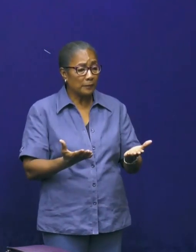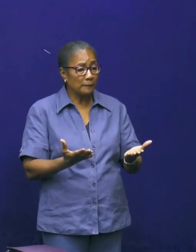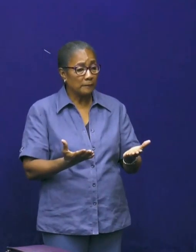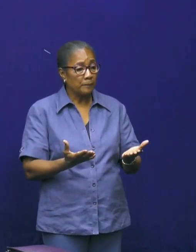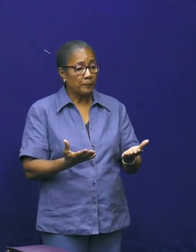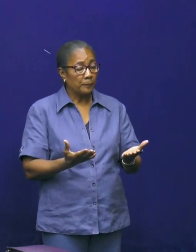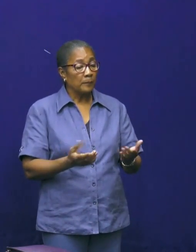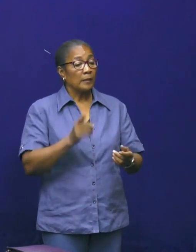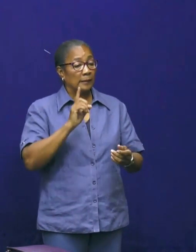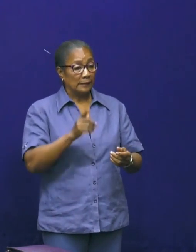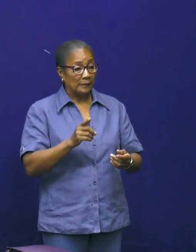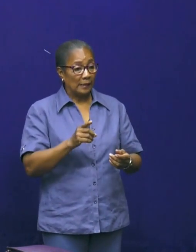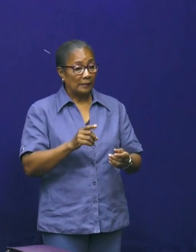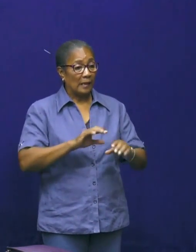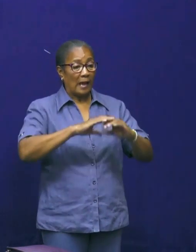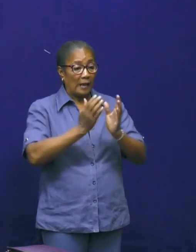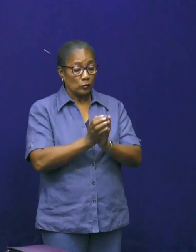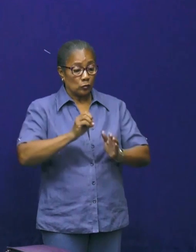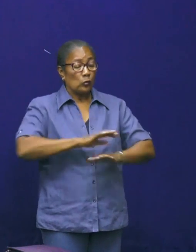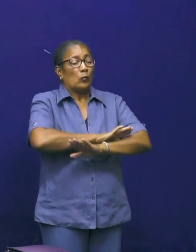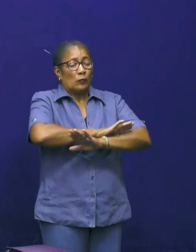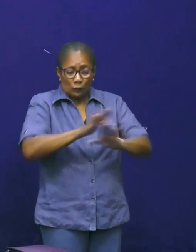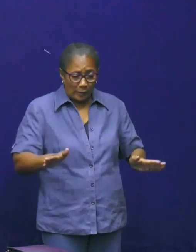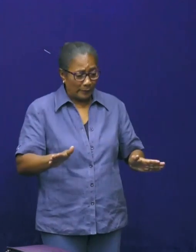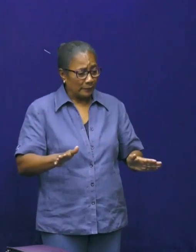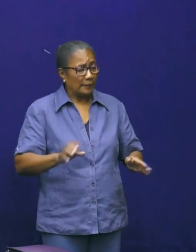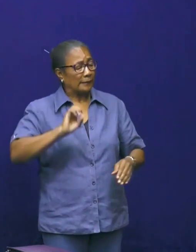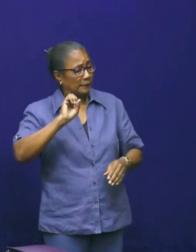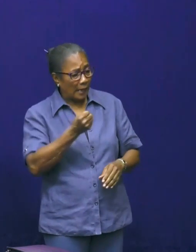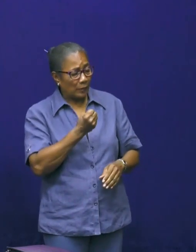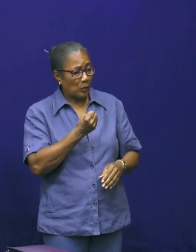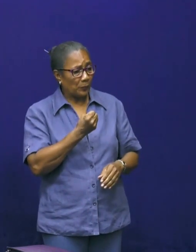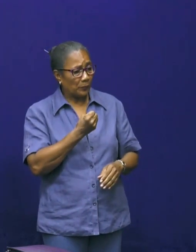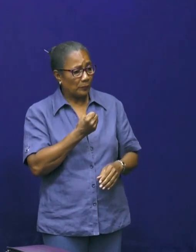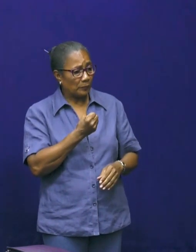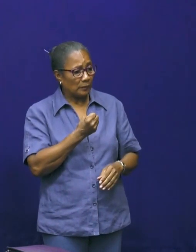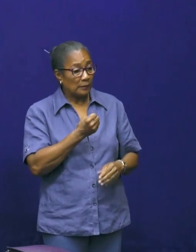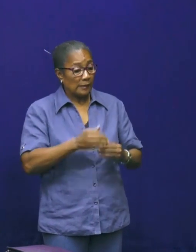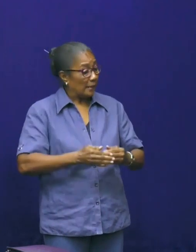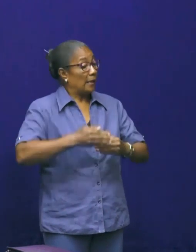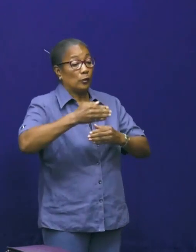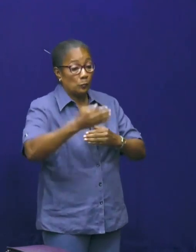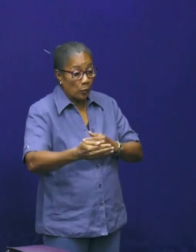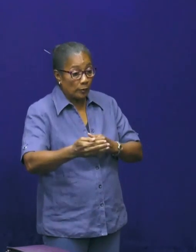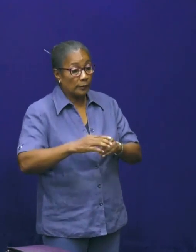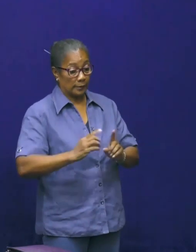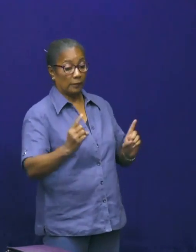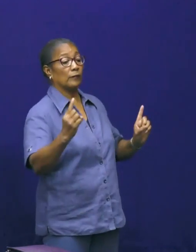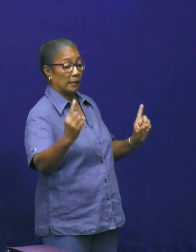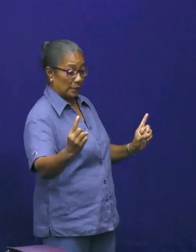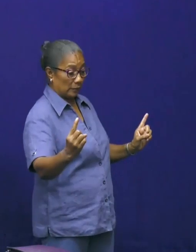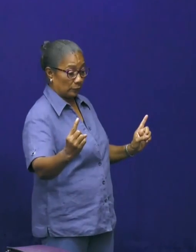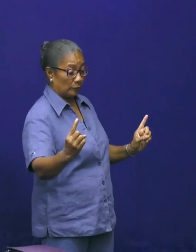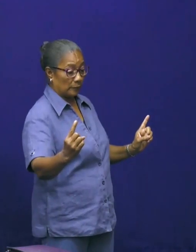Dat een zaak niet totaal uit de hand loopt. Dus u gaat niet buiten de regels van 1,5 meter